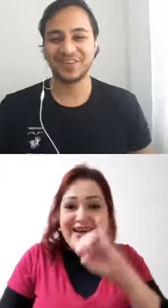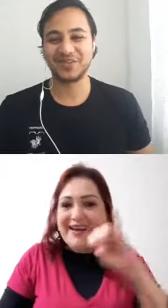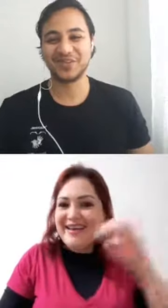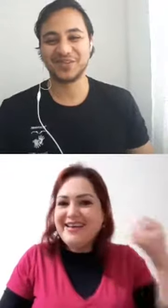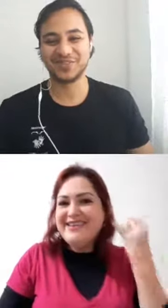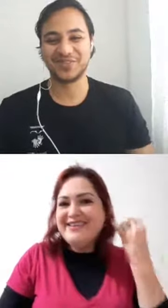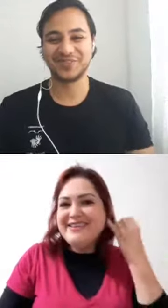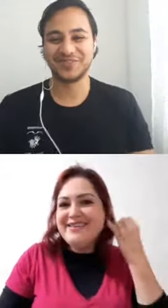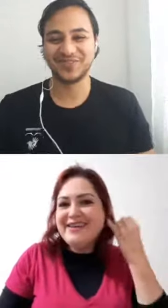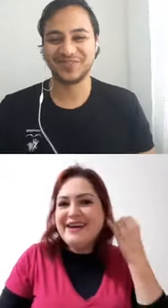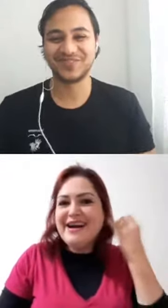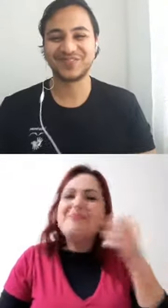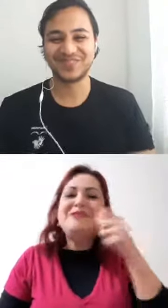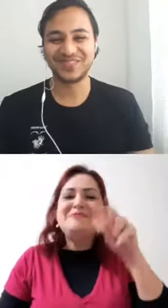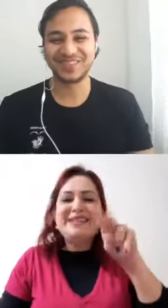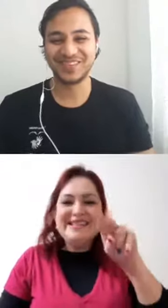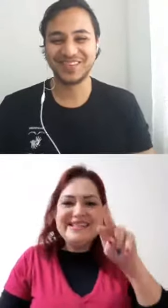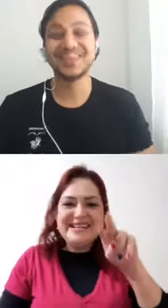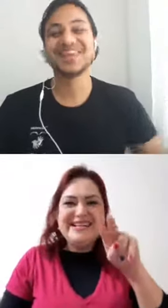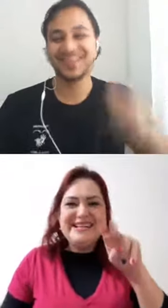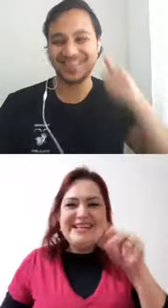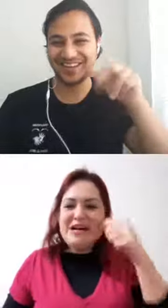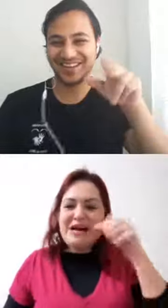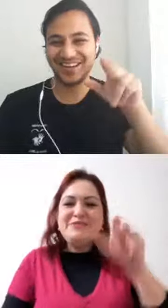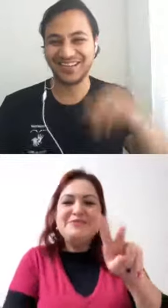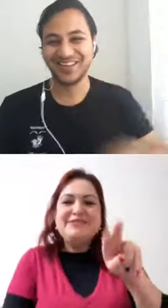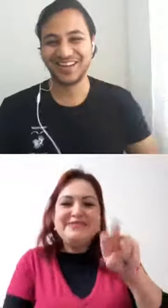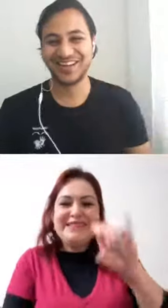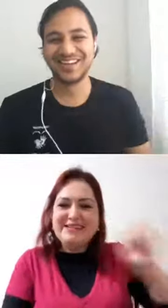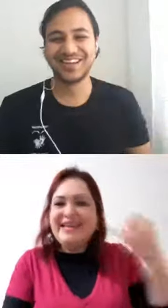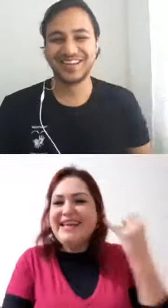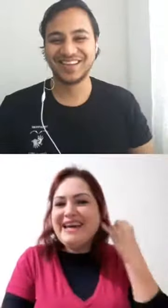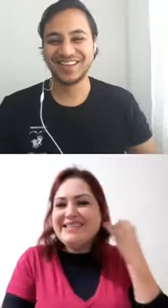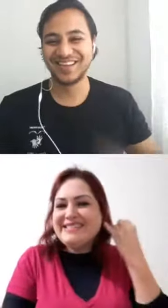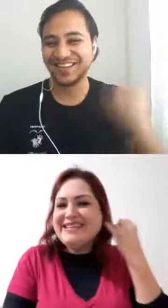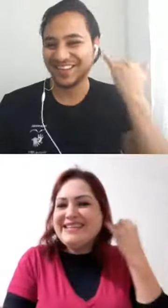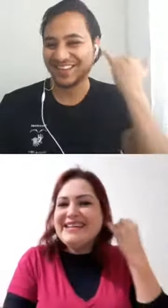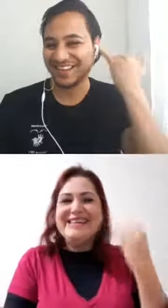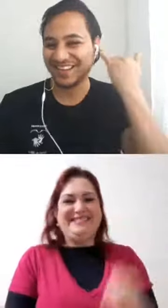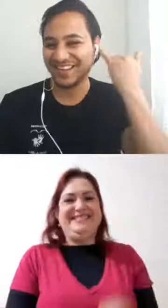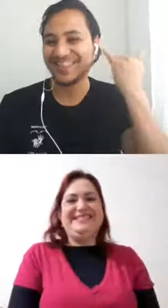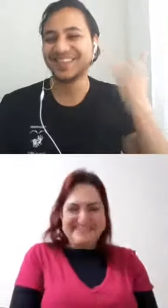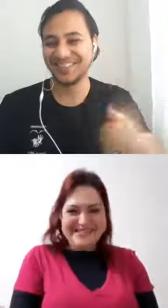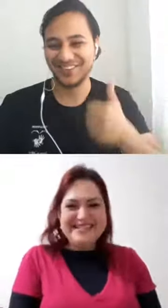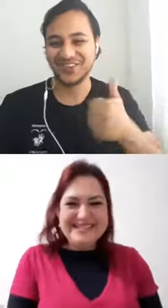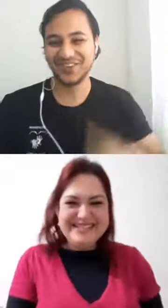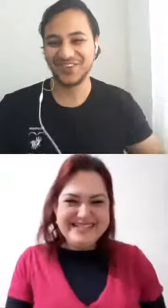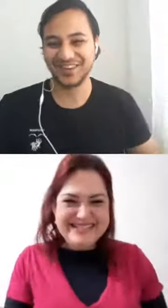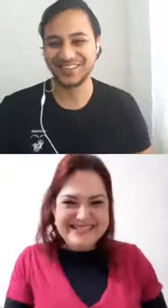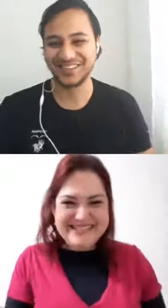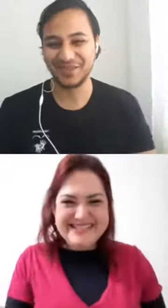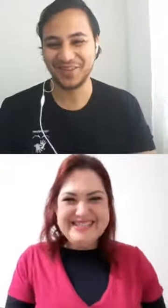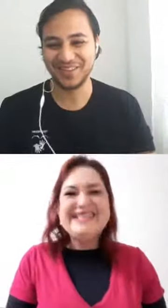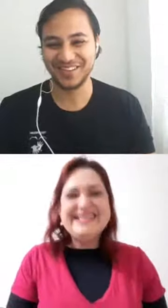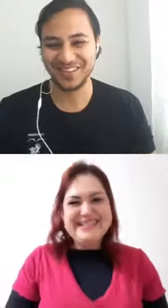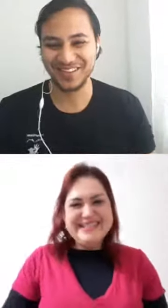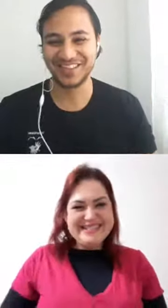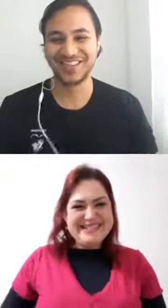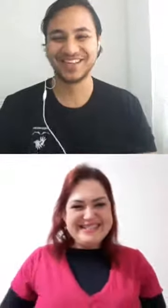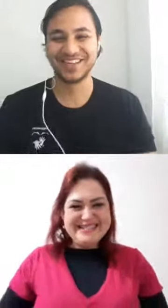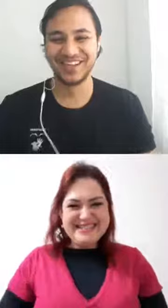Esse é o objetivo. A minha irmã, a minha Ah, irmã, bom. o sinal dela é assim. Esse aqui. Show de bola, seja